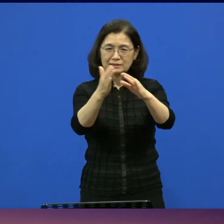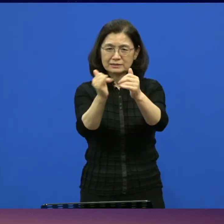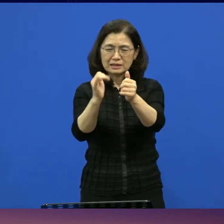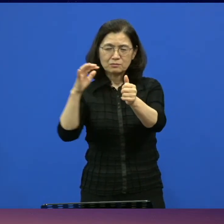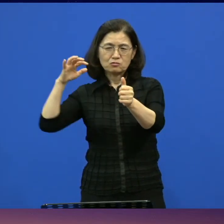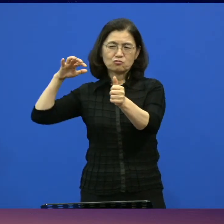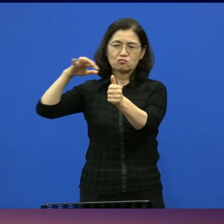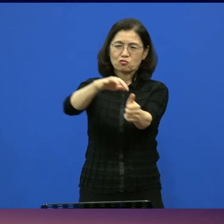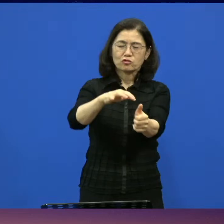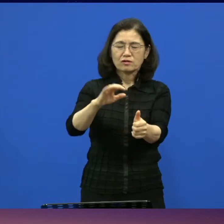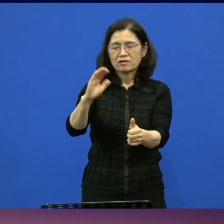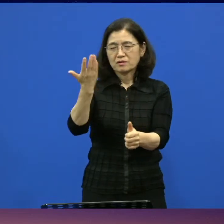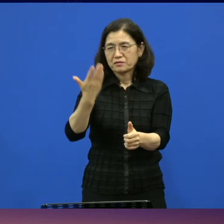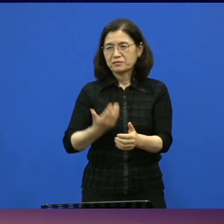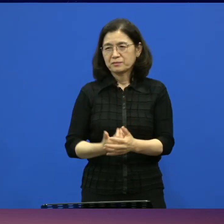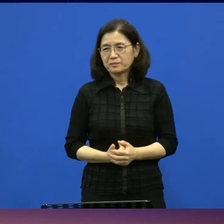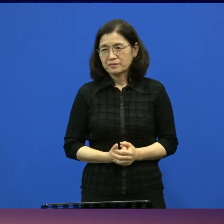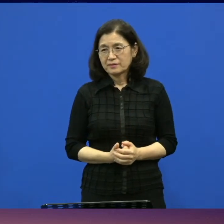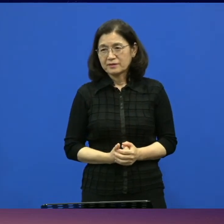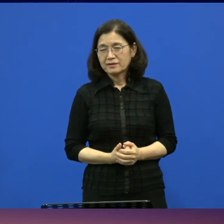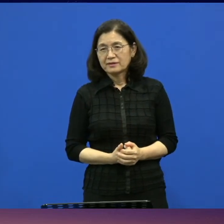거잖아요.